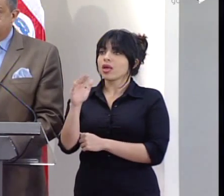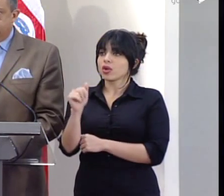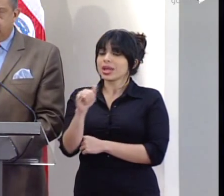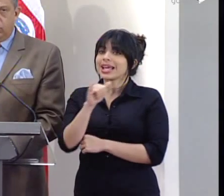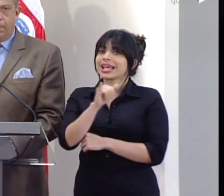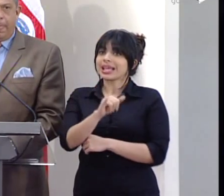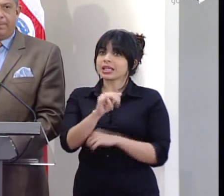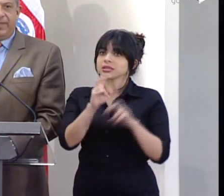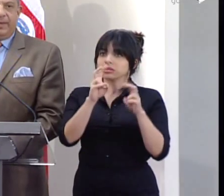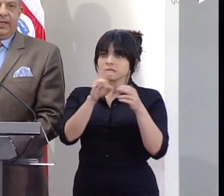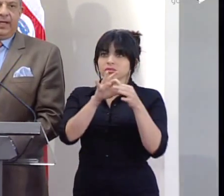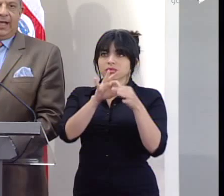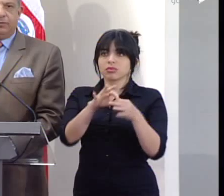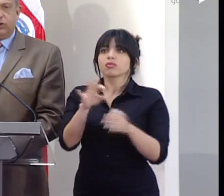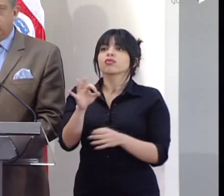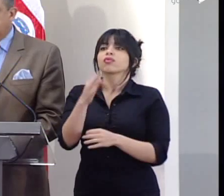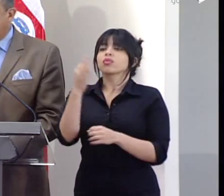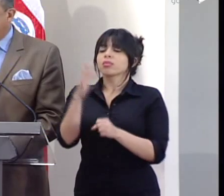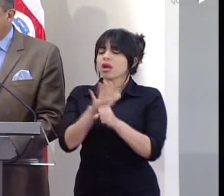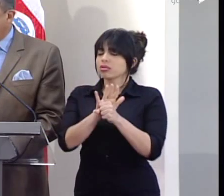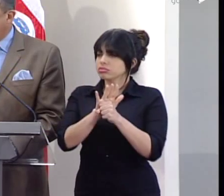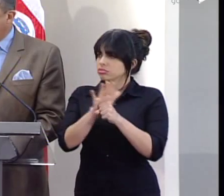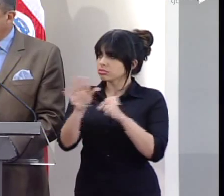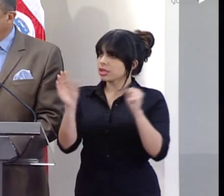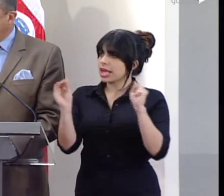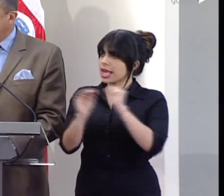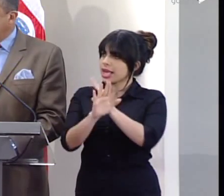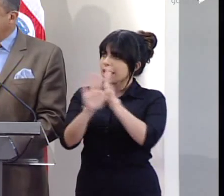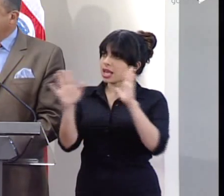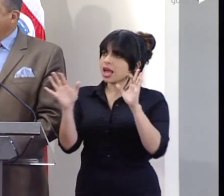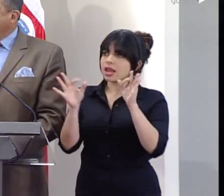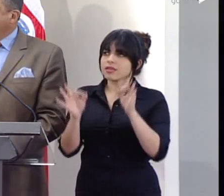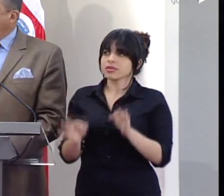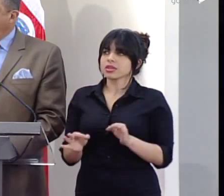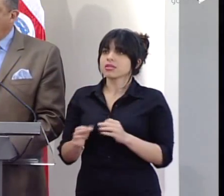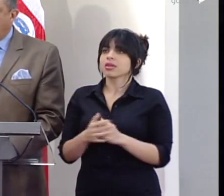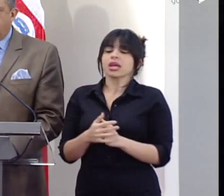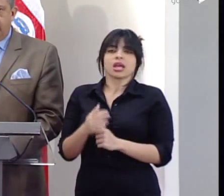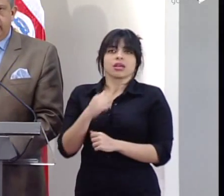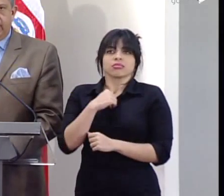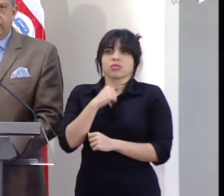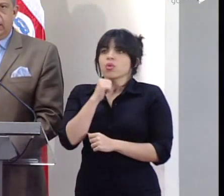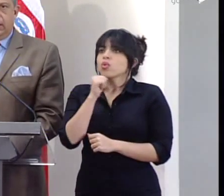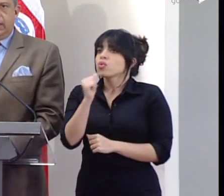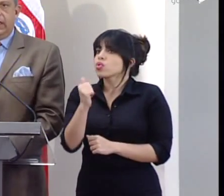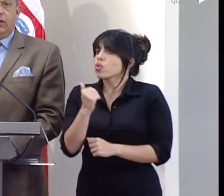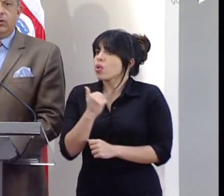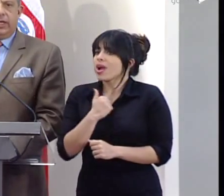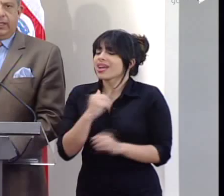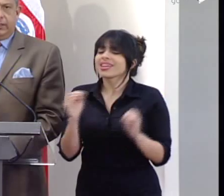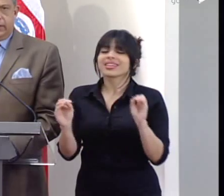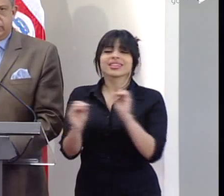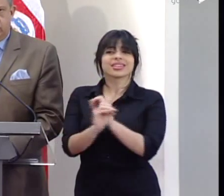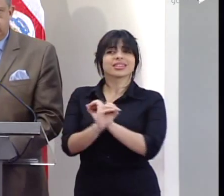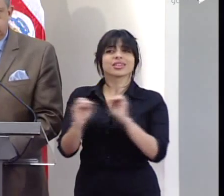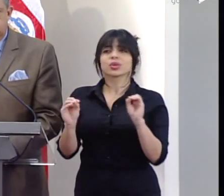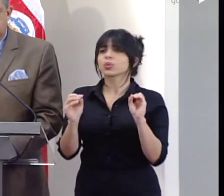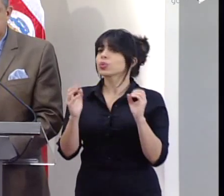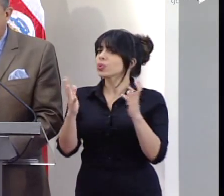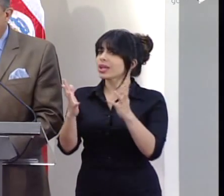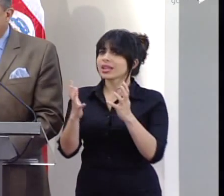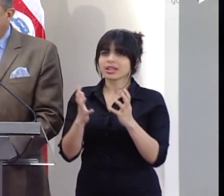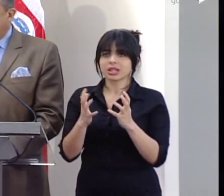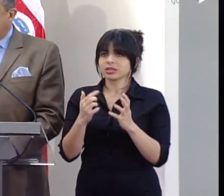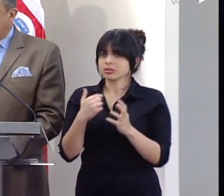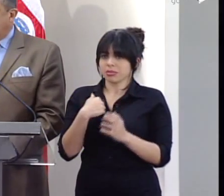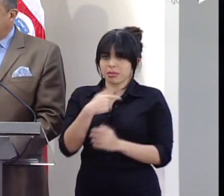en ese marco de manera absolutamente clara y contundente que no había ninguna intención